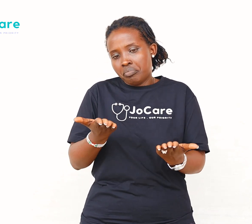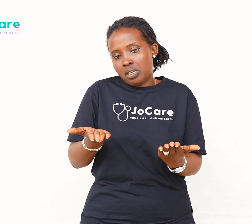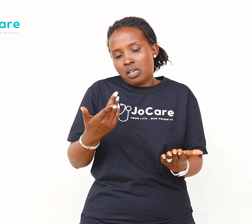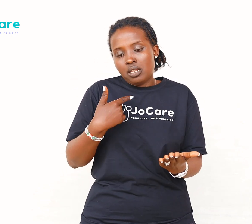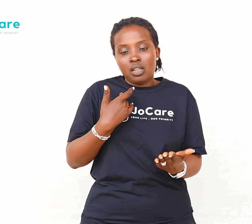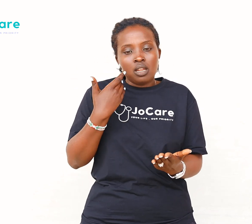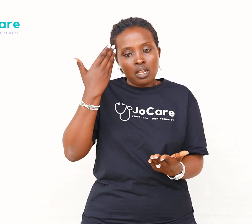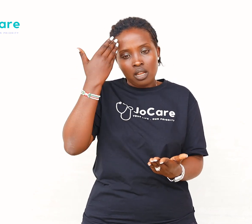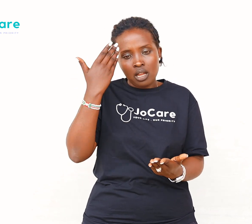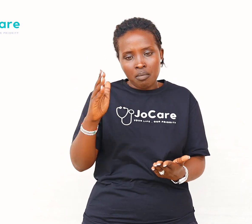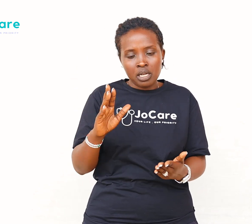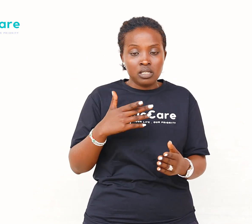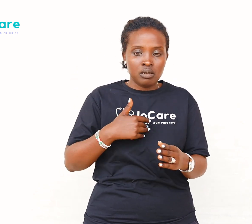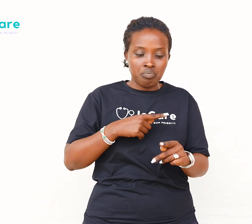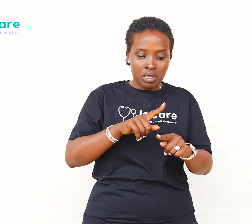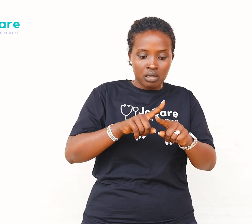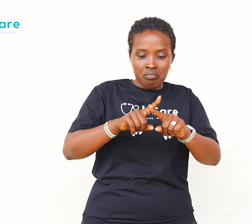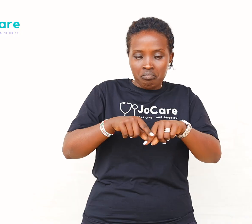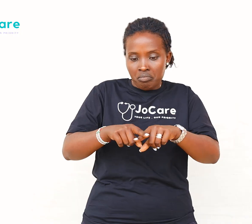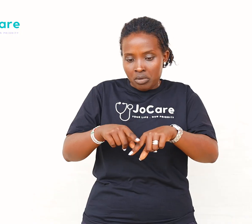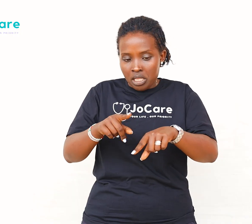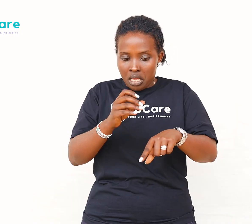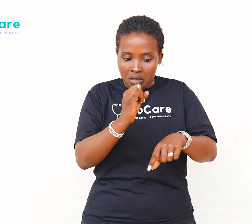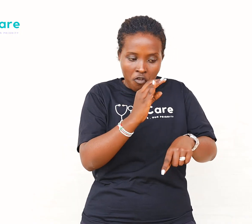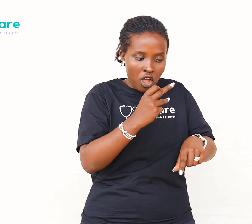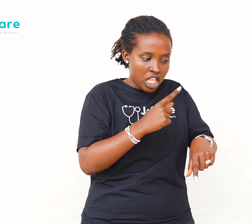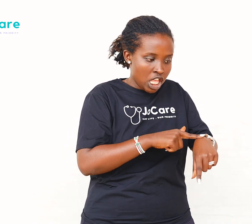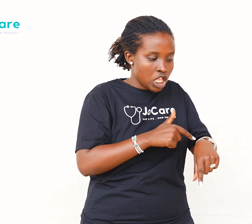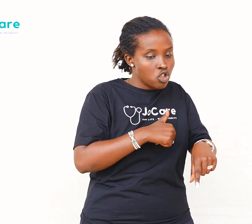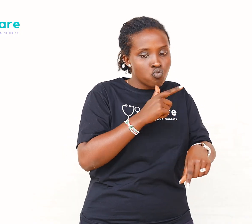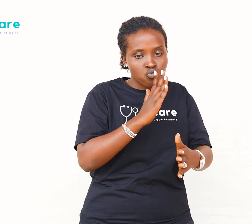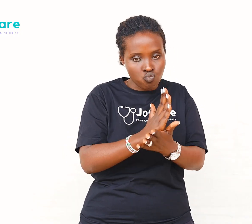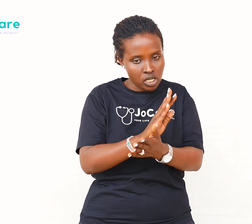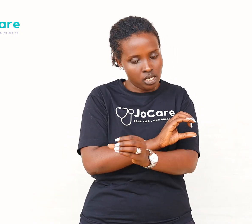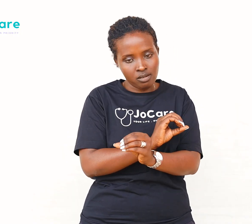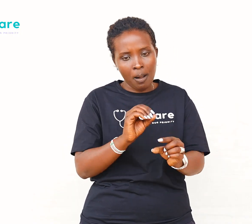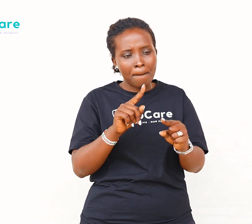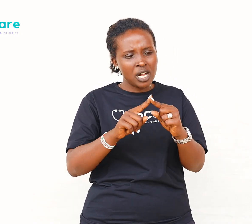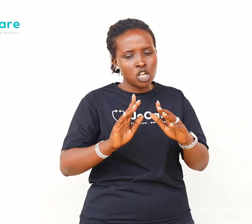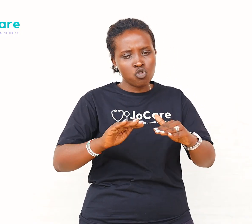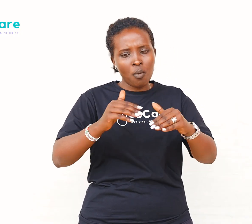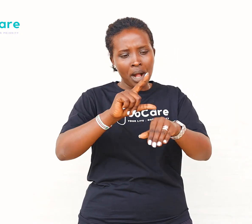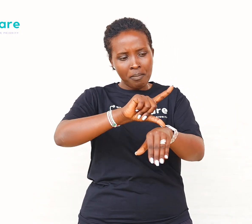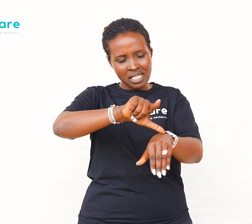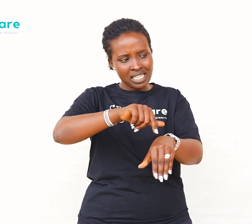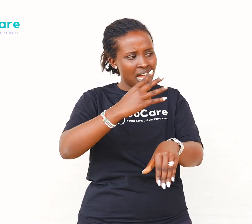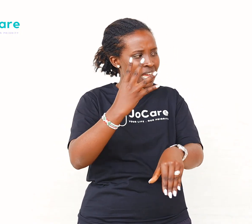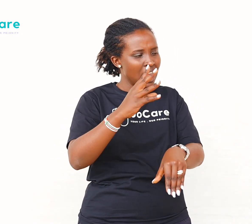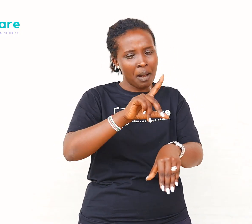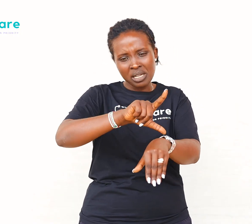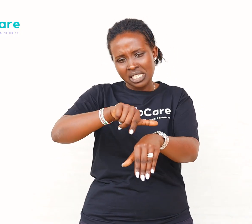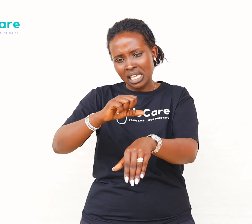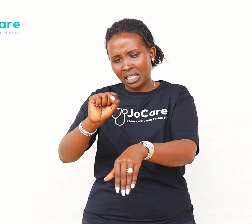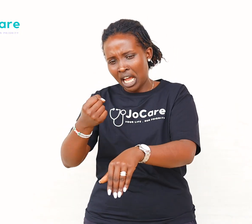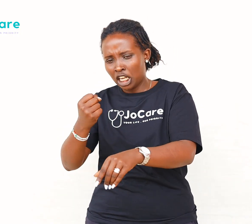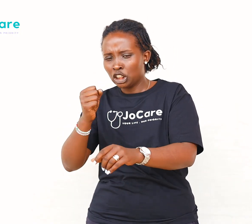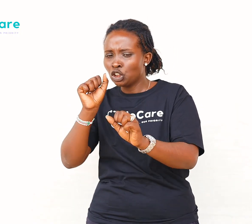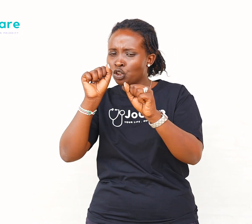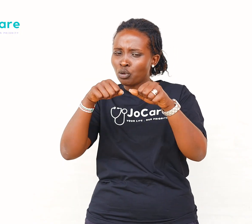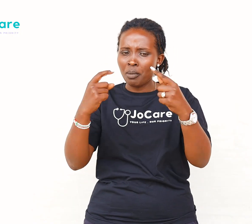ntabwo bigira igihe cya nyacyo, ariko hanyuma y'amasaha 4-5 wabasha guhindura kotegisi ya cyangwa se